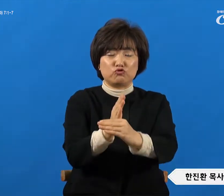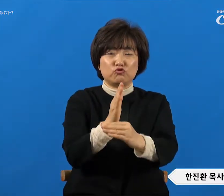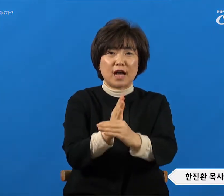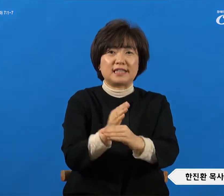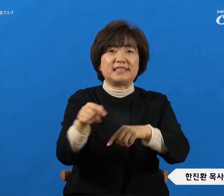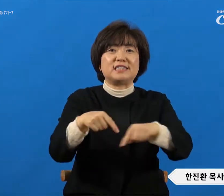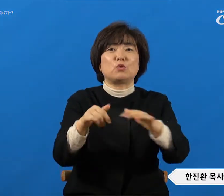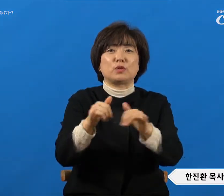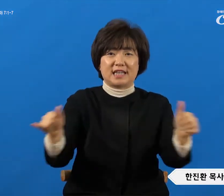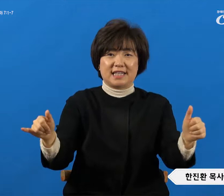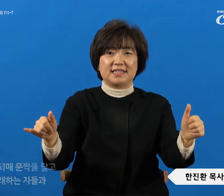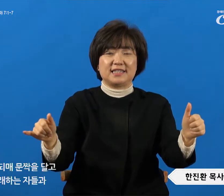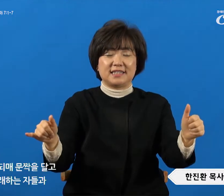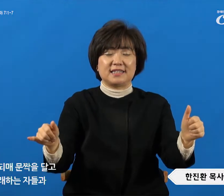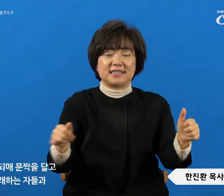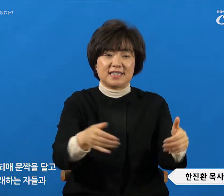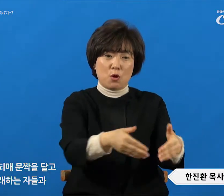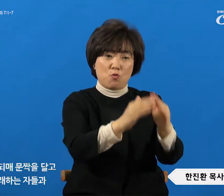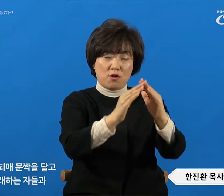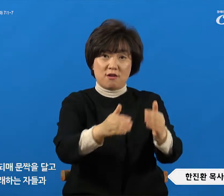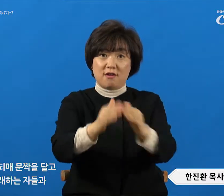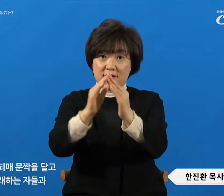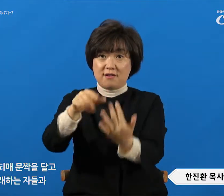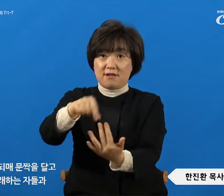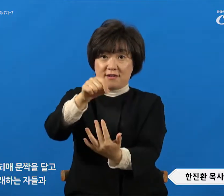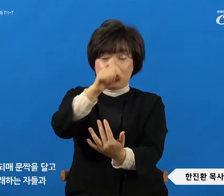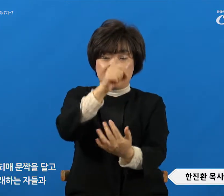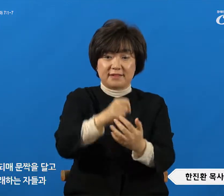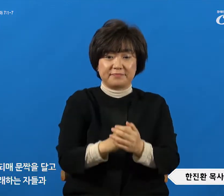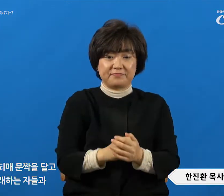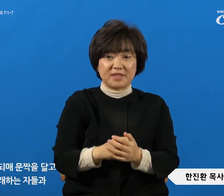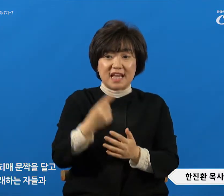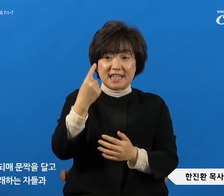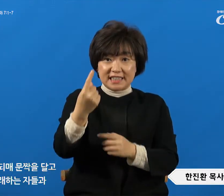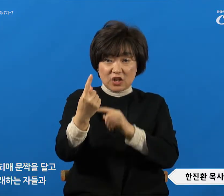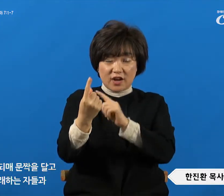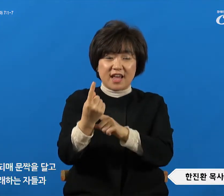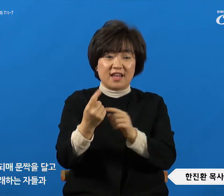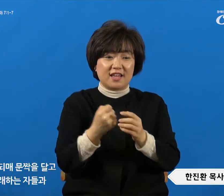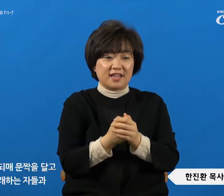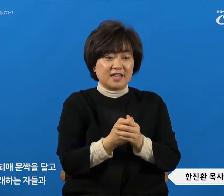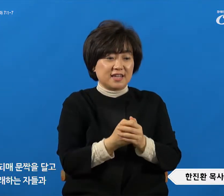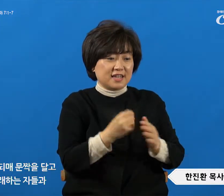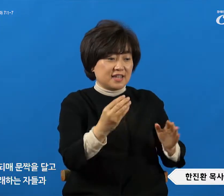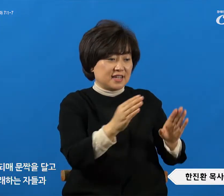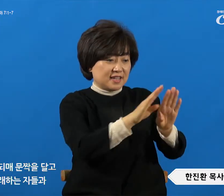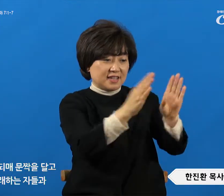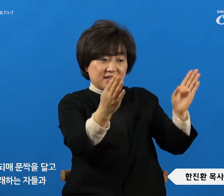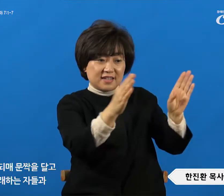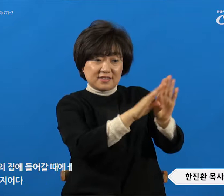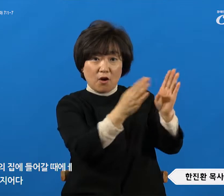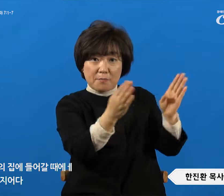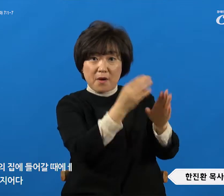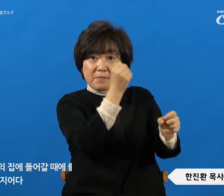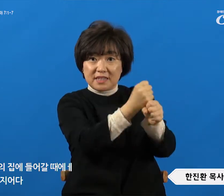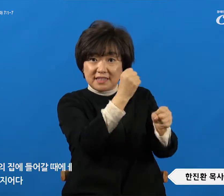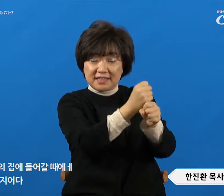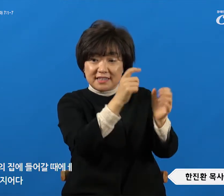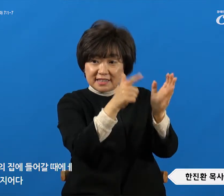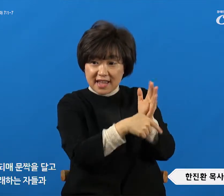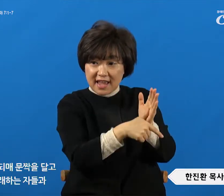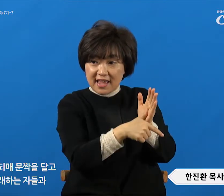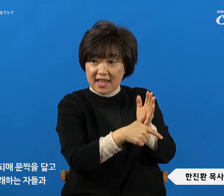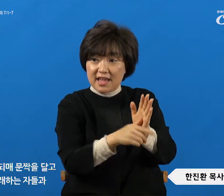세웠느냐? 1절에 보면 성벽이 건축됨에 문짝을 달고 문지기와 노래하는 자들과